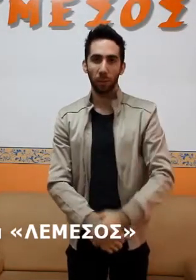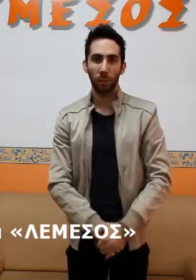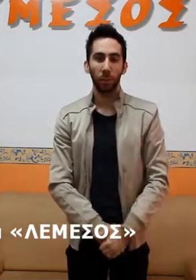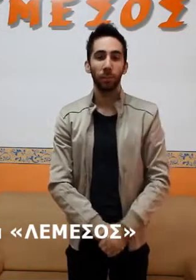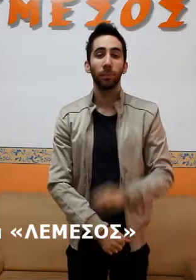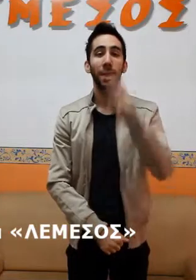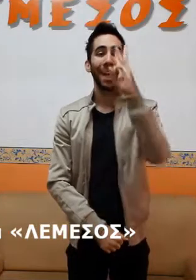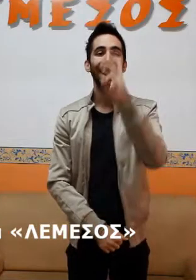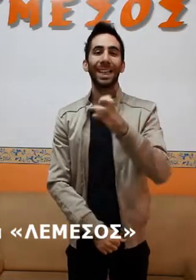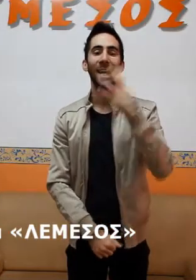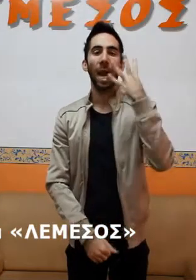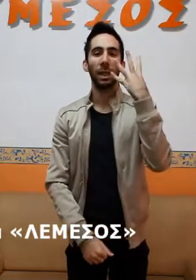34